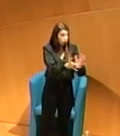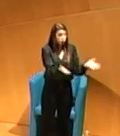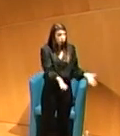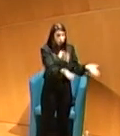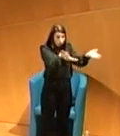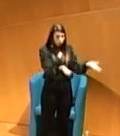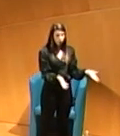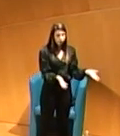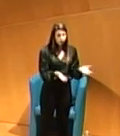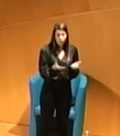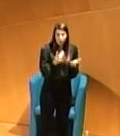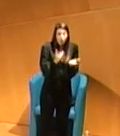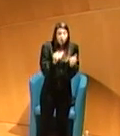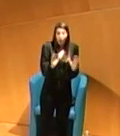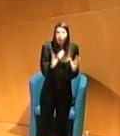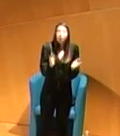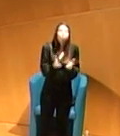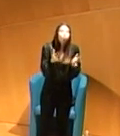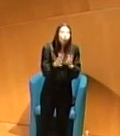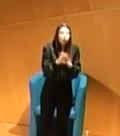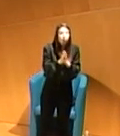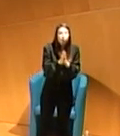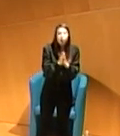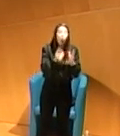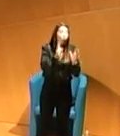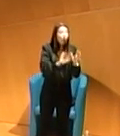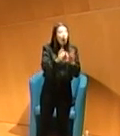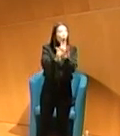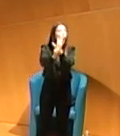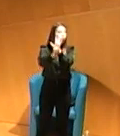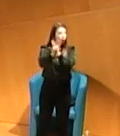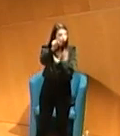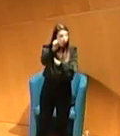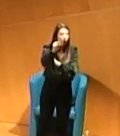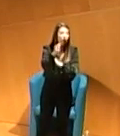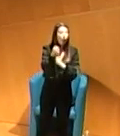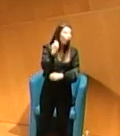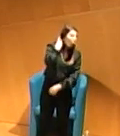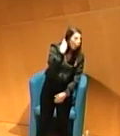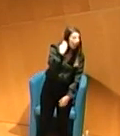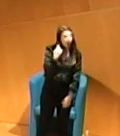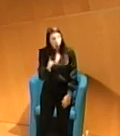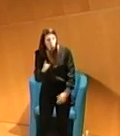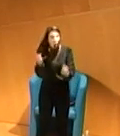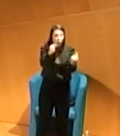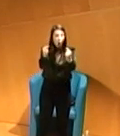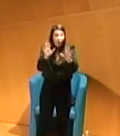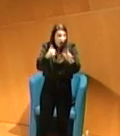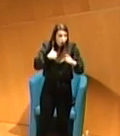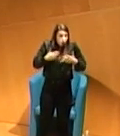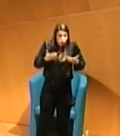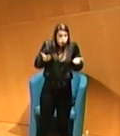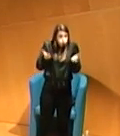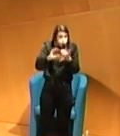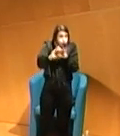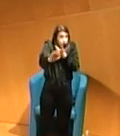Voilà. Mais alors, c'est vrai que, parce qu'à Grenoble, il y a des polémiques sur un plan, pas un plan et tout ça, mais je dirais que ce n'est pas mon problème. Mon problème,